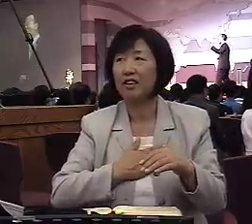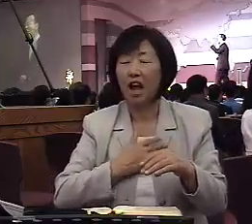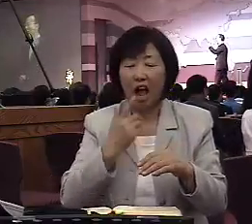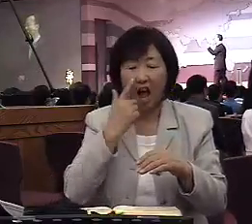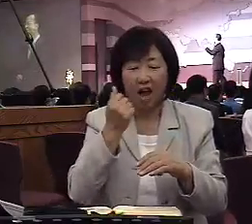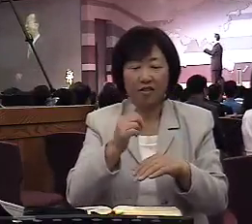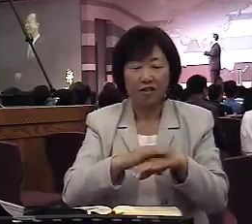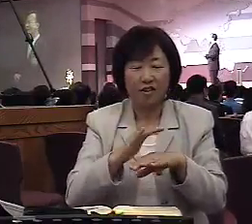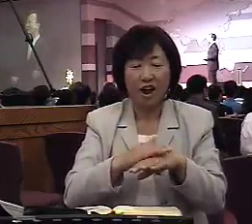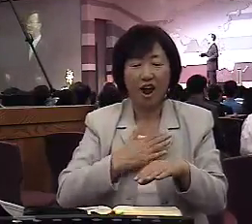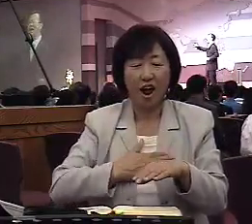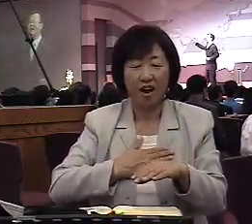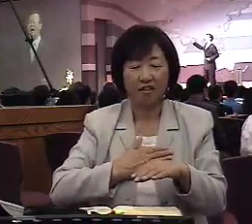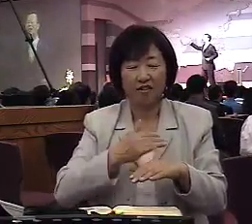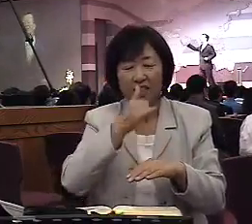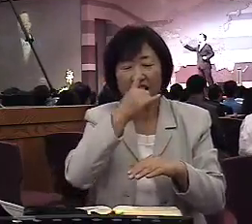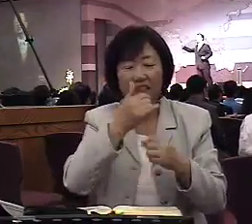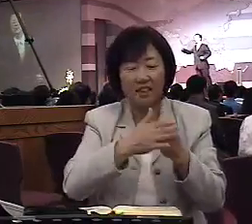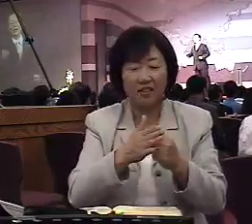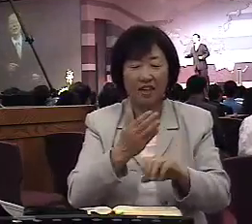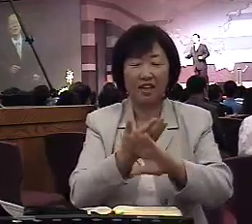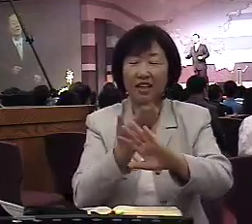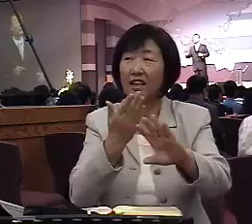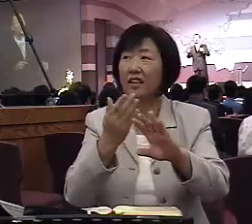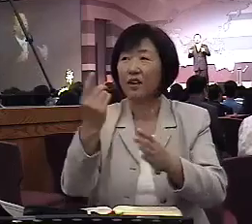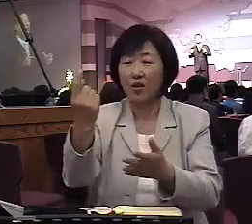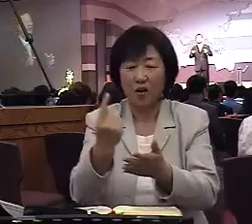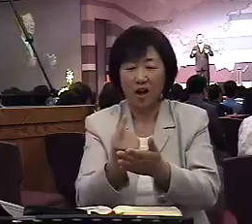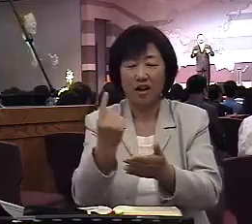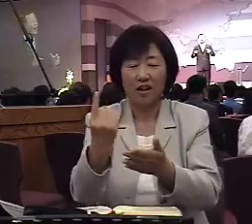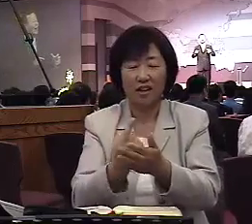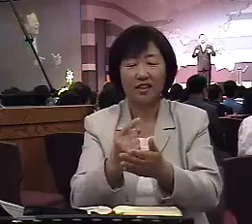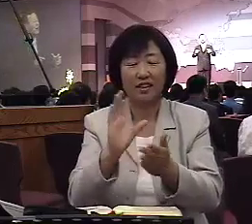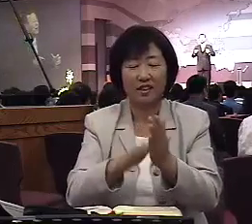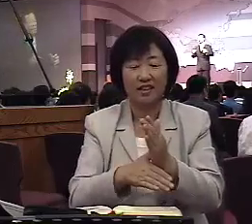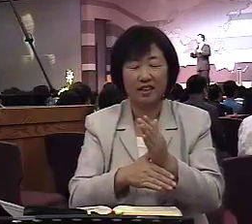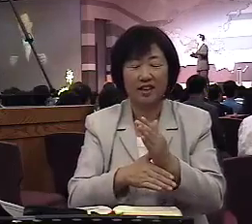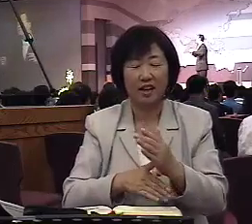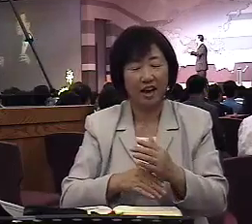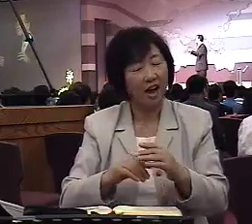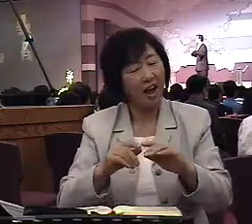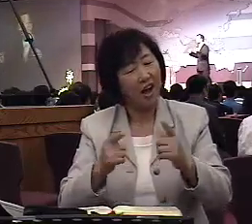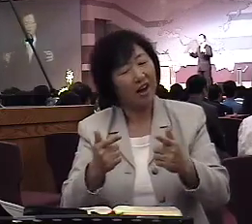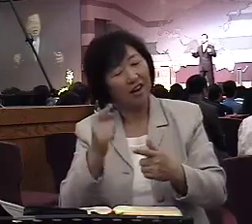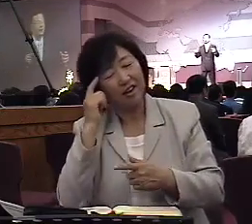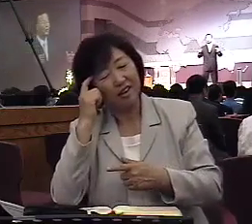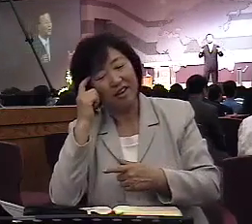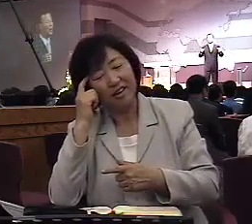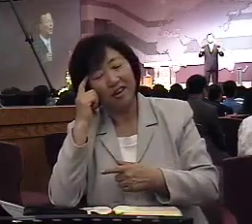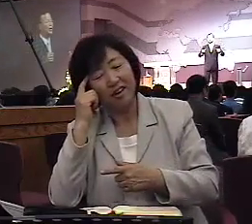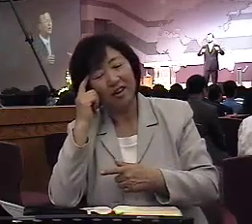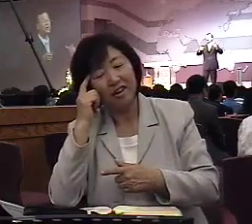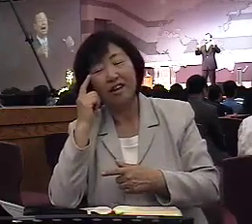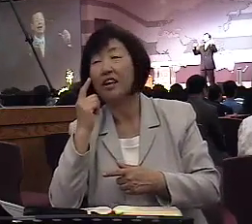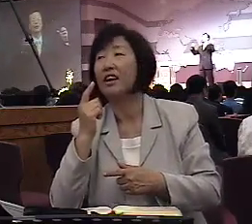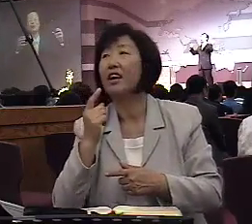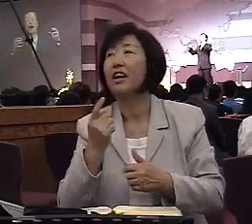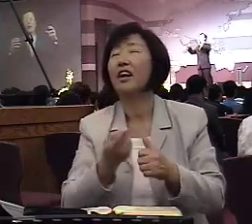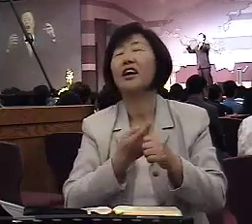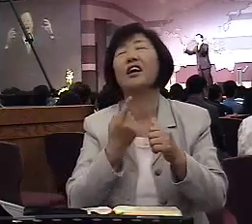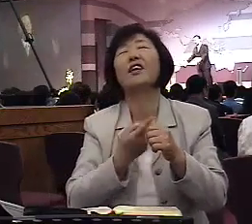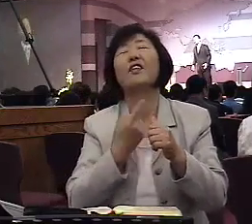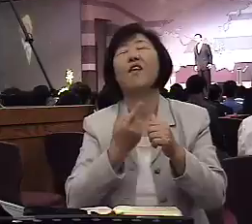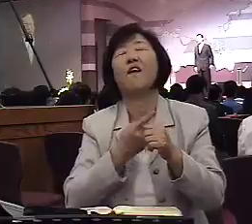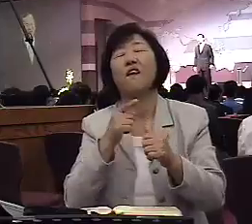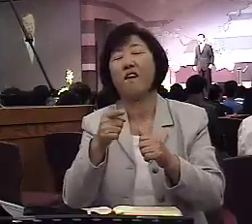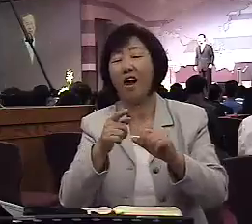손이 어떤가를 알고 있기 때문에 다른 것이 왔을 때 이것이 아니구나, 제가 지금 무의식 중에서도 이것은 아니구나